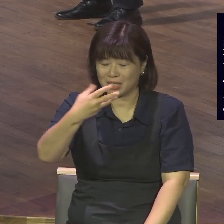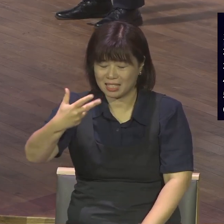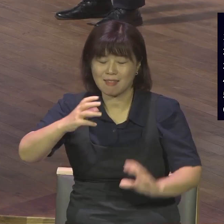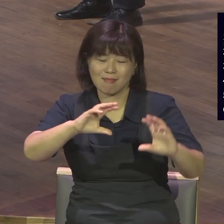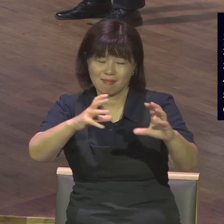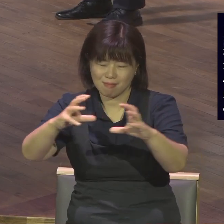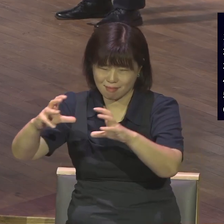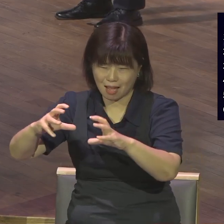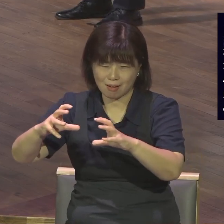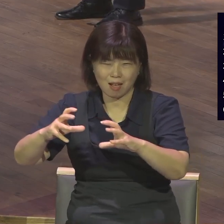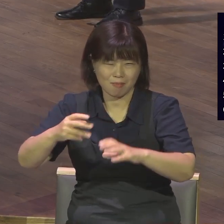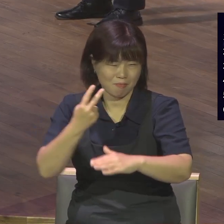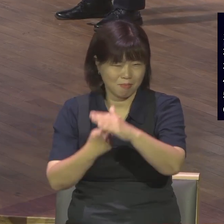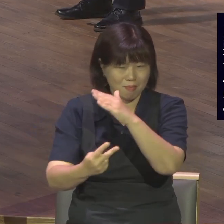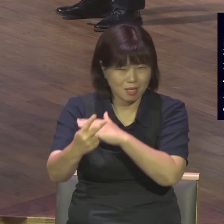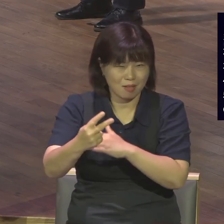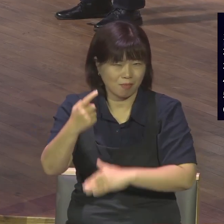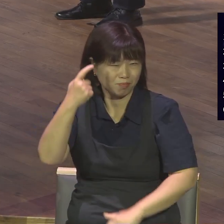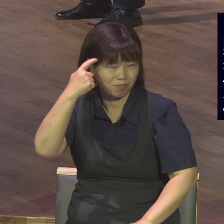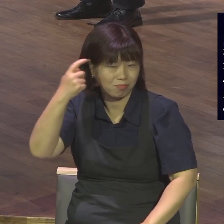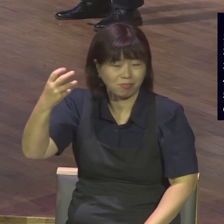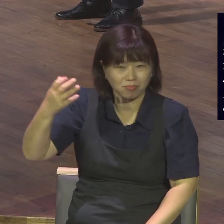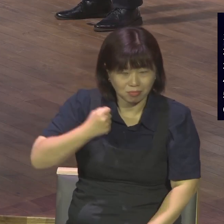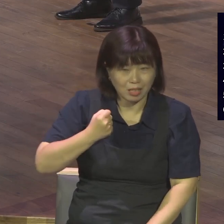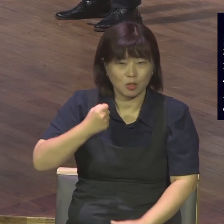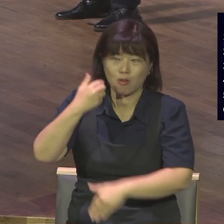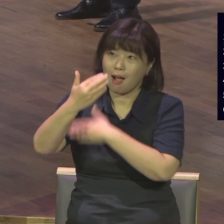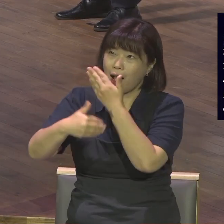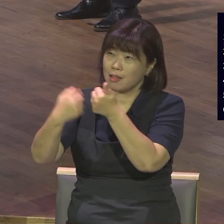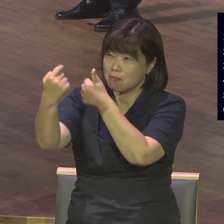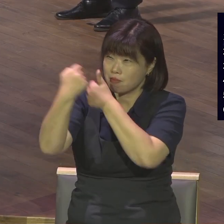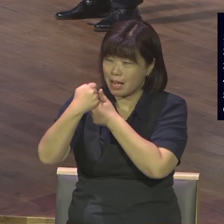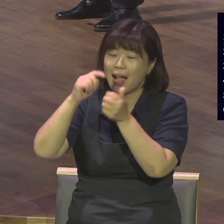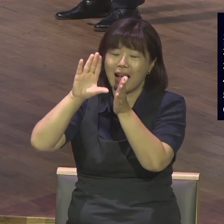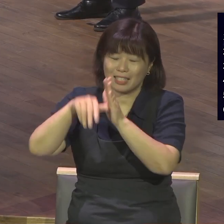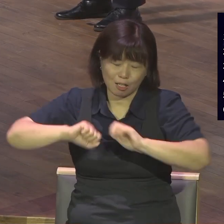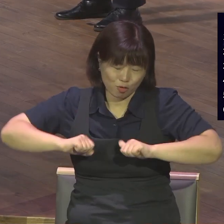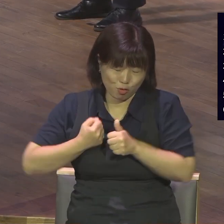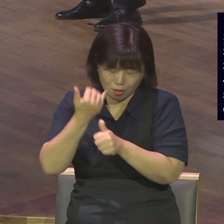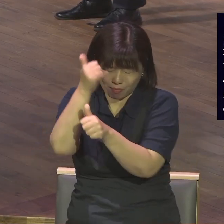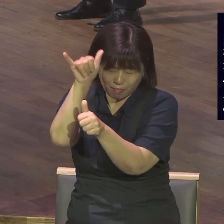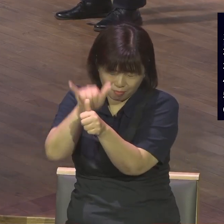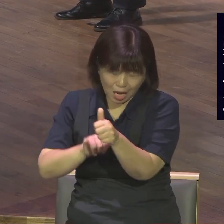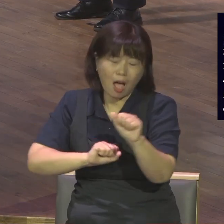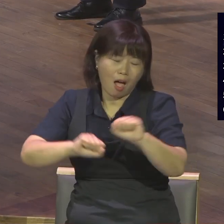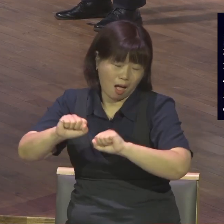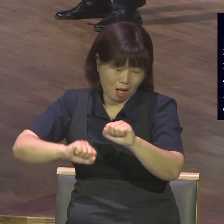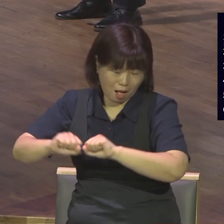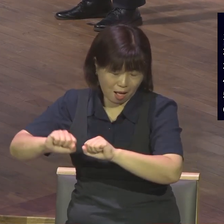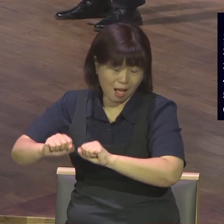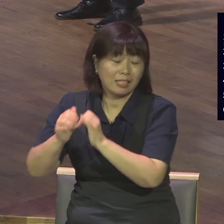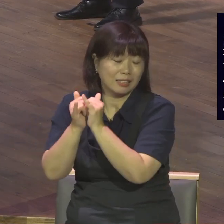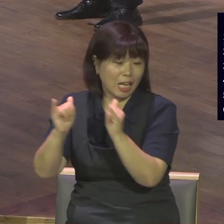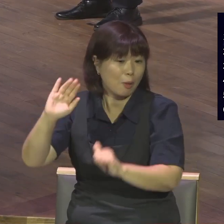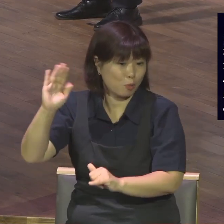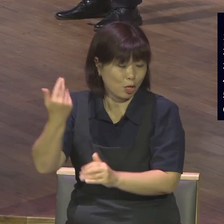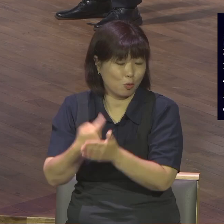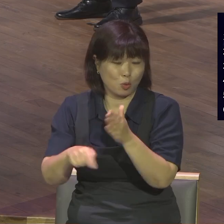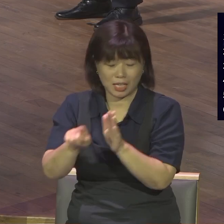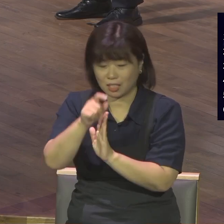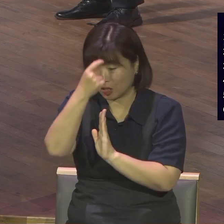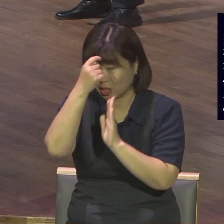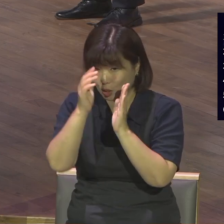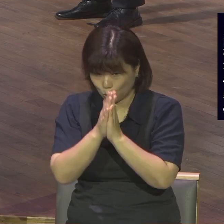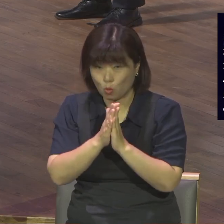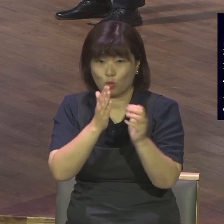주시옵소서. 하나님의 부르심에 즉시로 순종하며 살아가는 모든 렘넌트들 되게 하여 주시옵소서. 거룩한 시